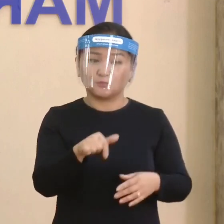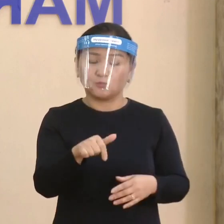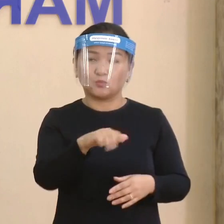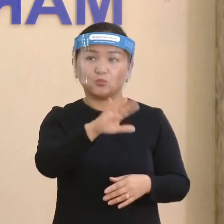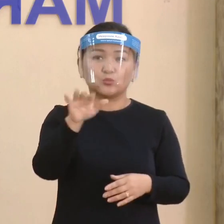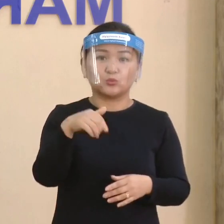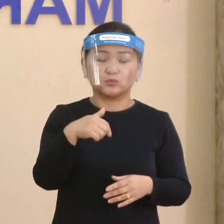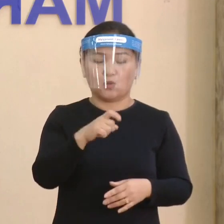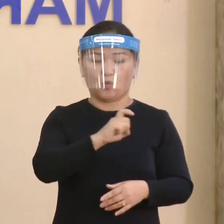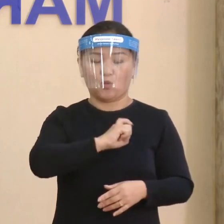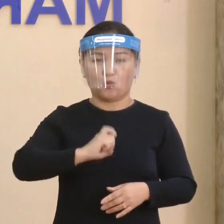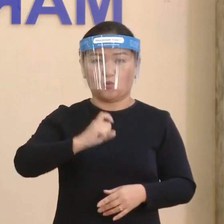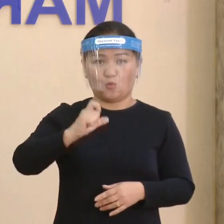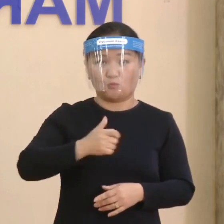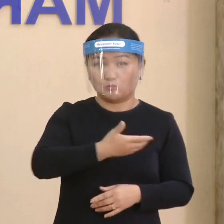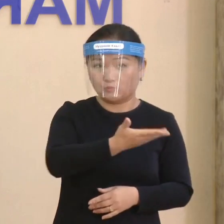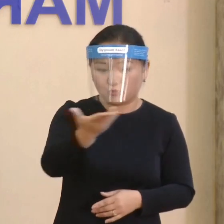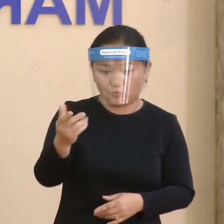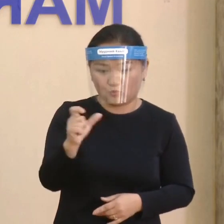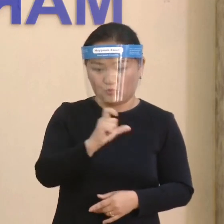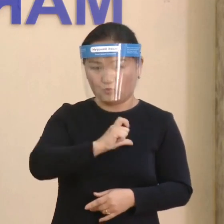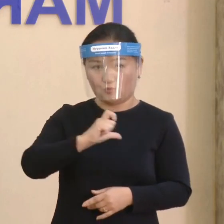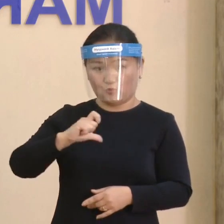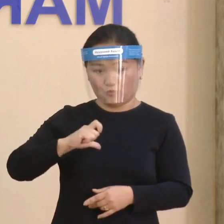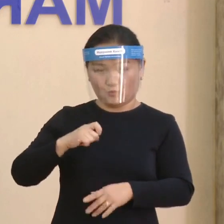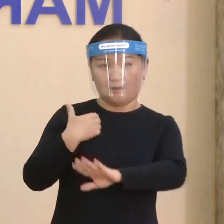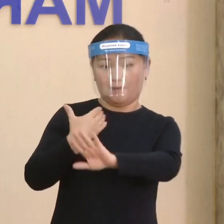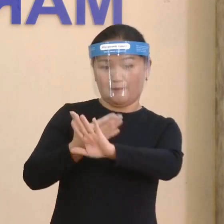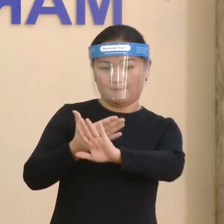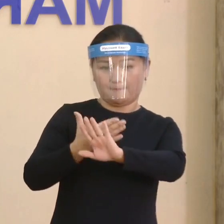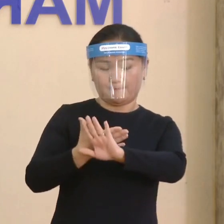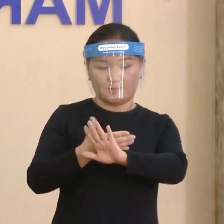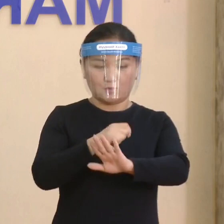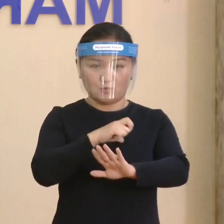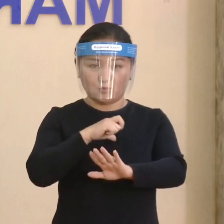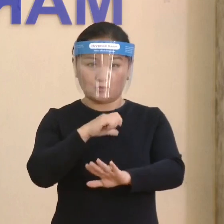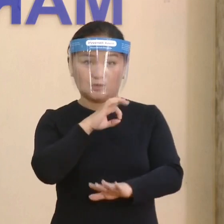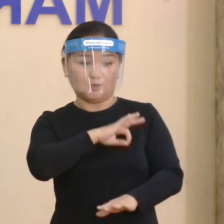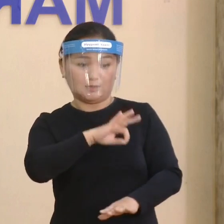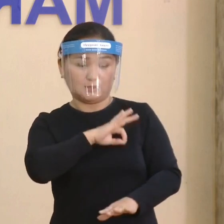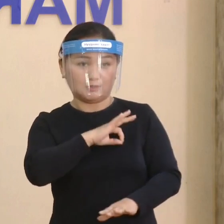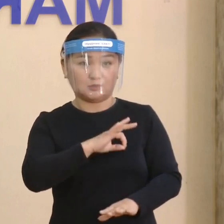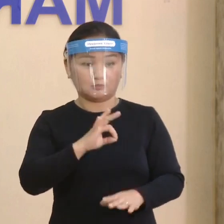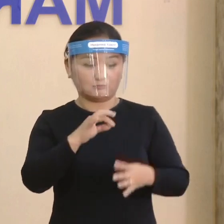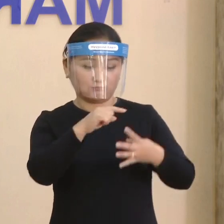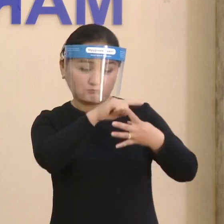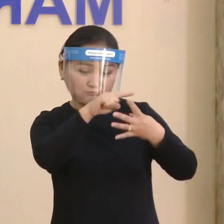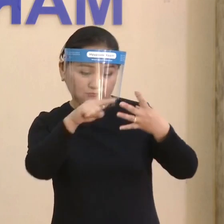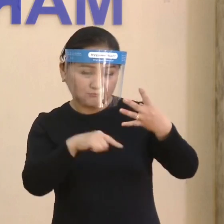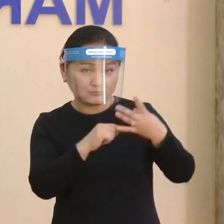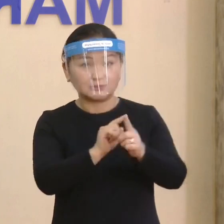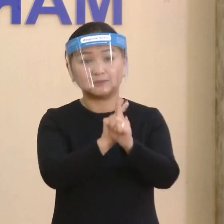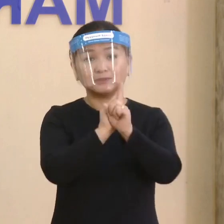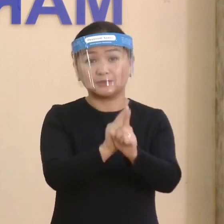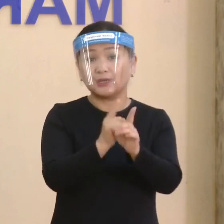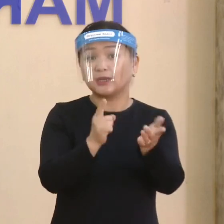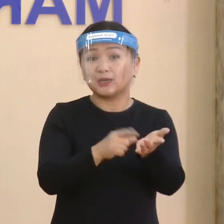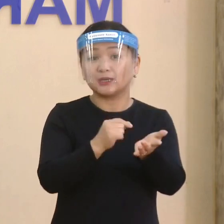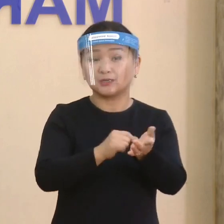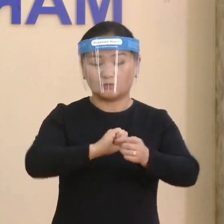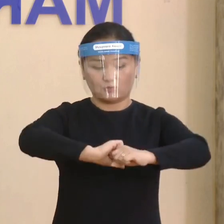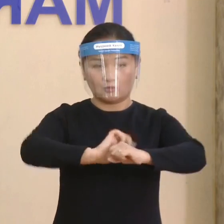ирлгүйгээр хувь хүн болгон одоо өөрөөсөө шалтгаалах энгийн одоо зүйлүүдийг хэрэгжиж байх хэрэгжүүлж чадвал бид нар бас цар